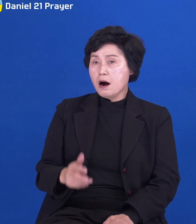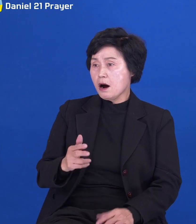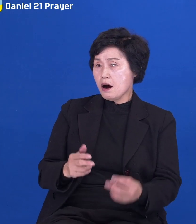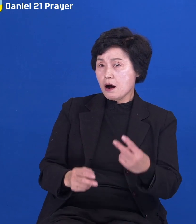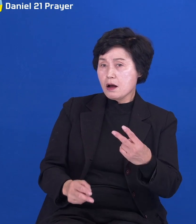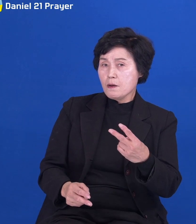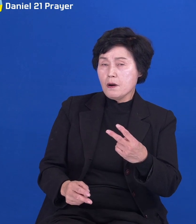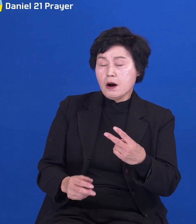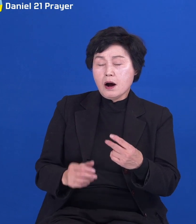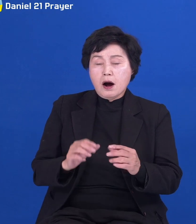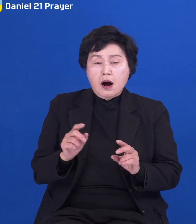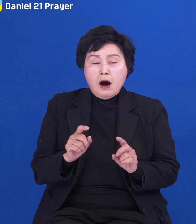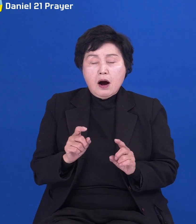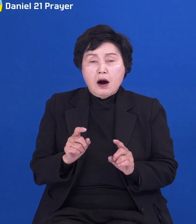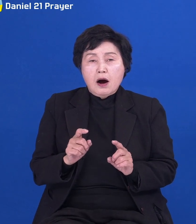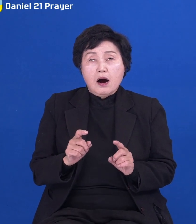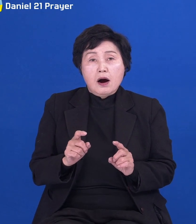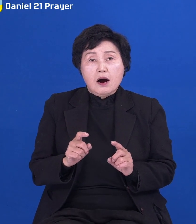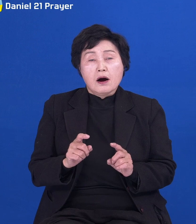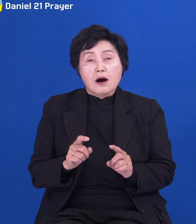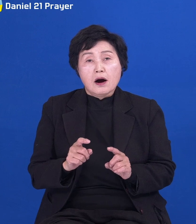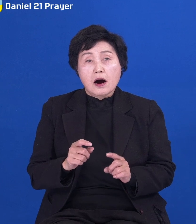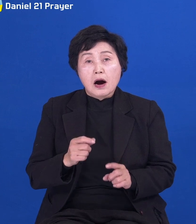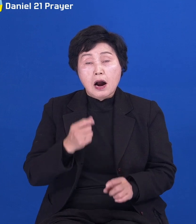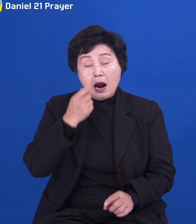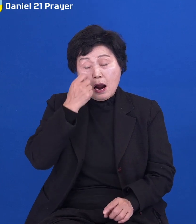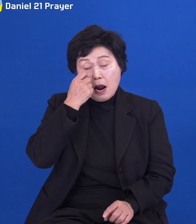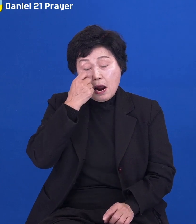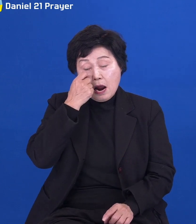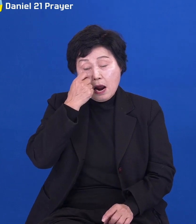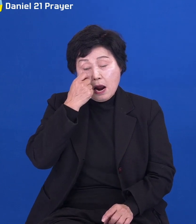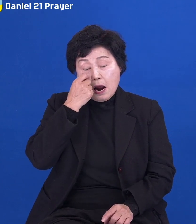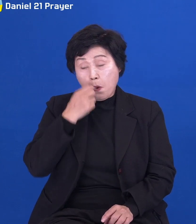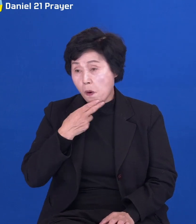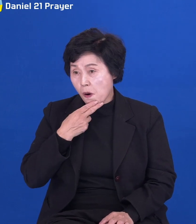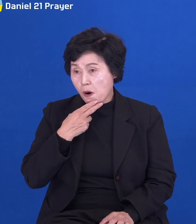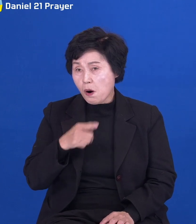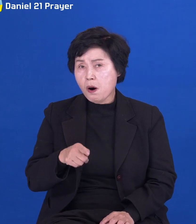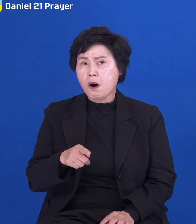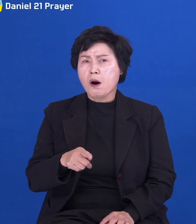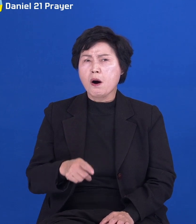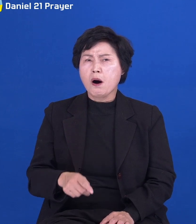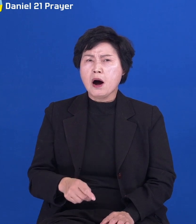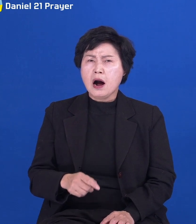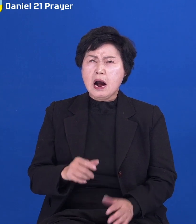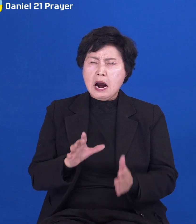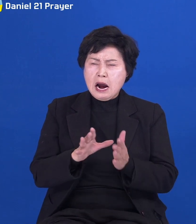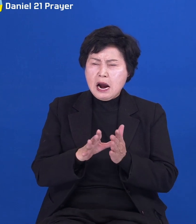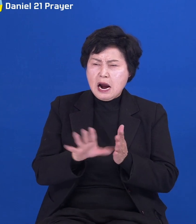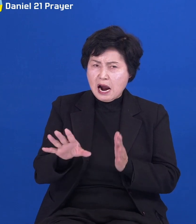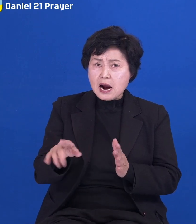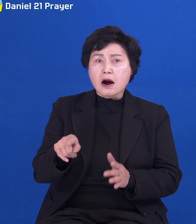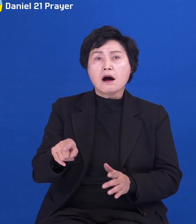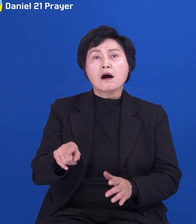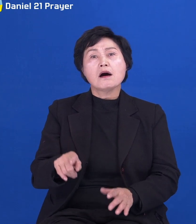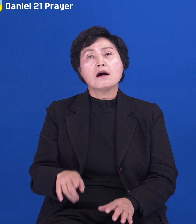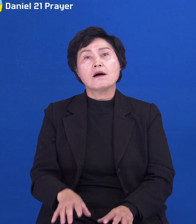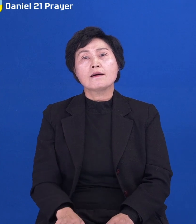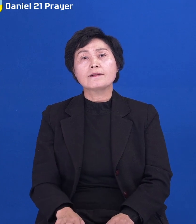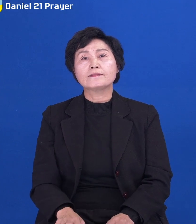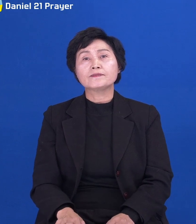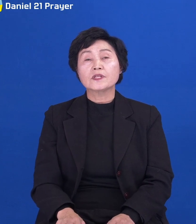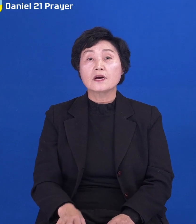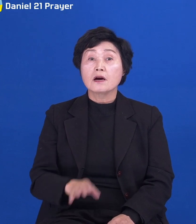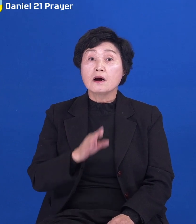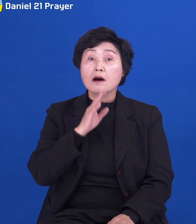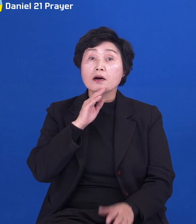저렸어요. 자비라는 것은요 일절 하나 바라보기 힘든 북한말로 하면 악동분자들이었어요. 사실